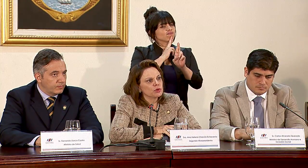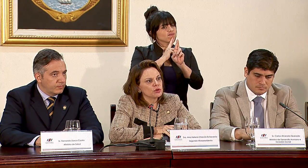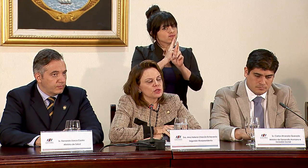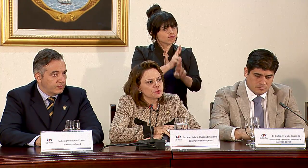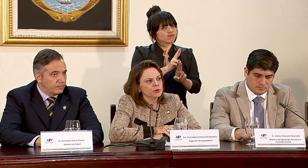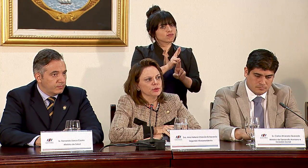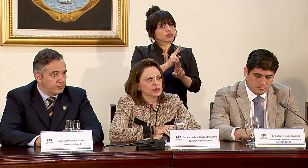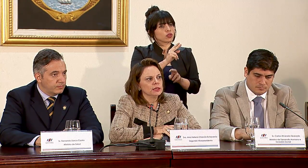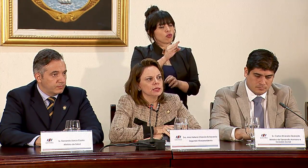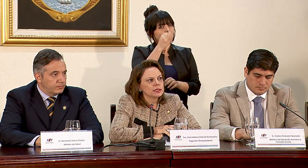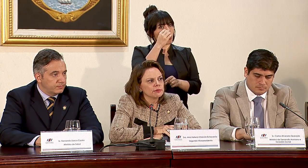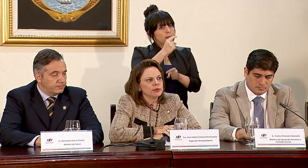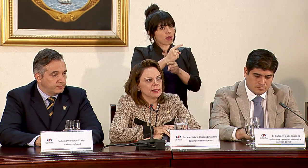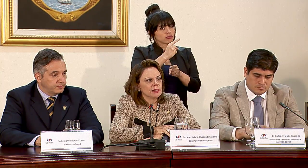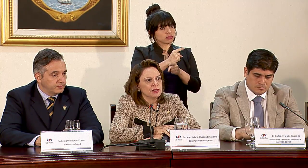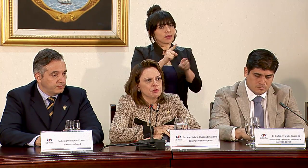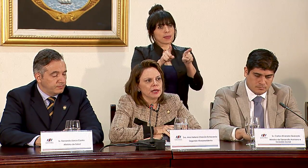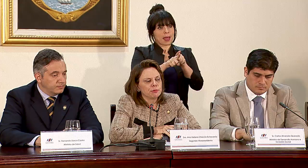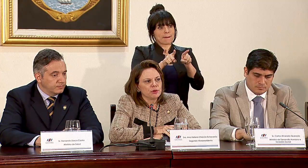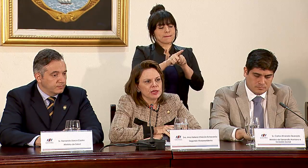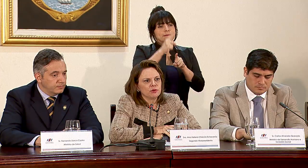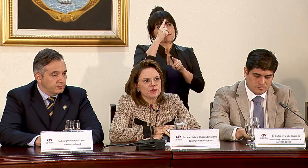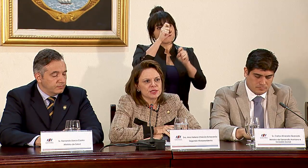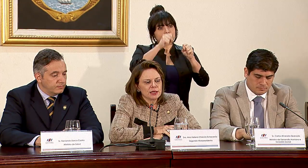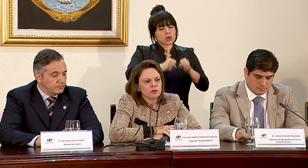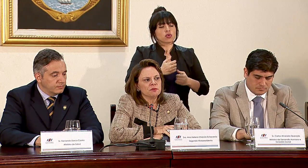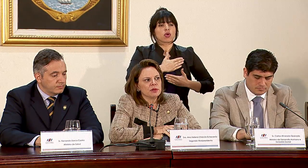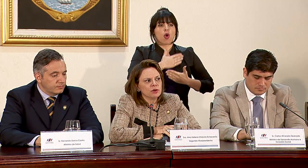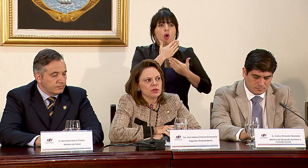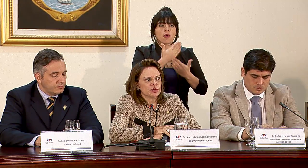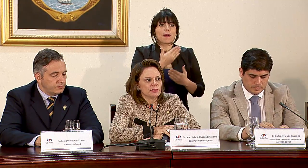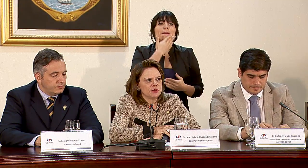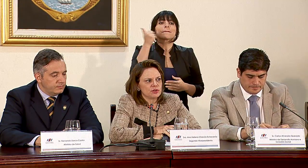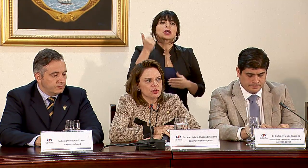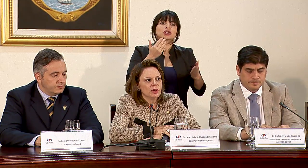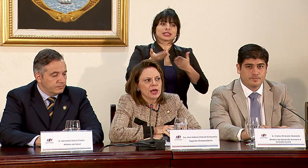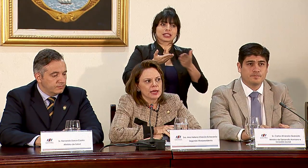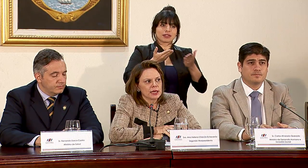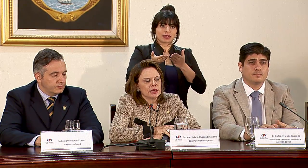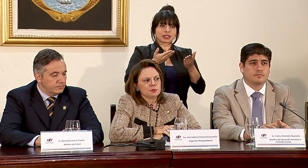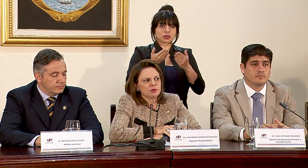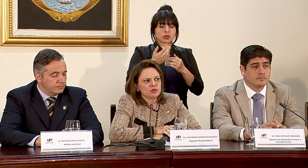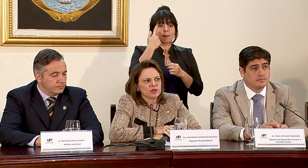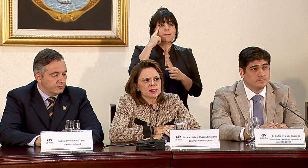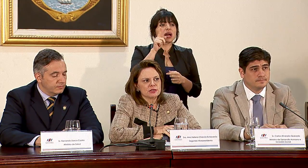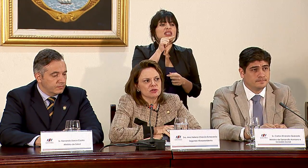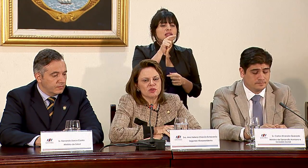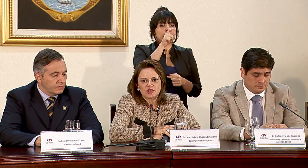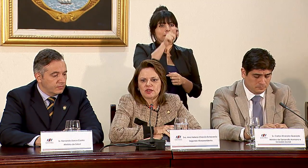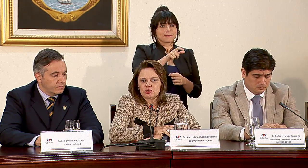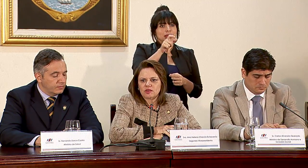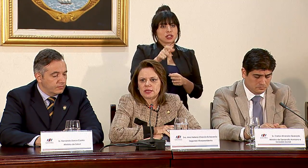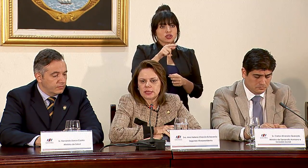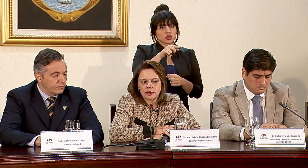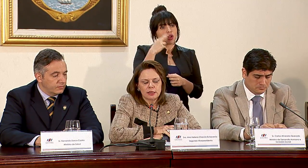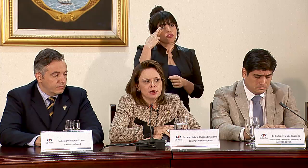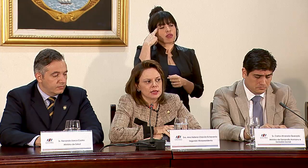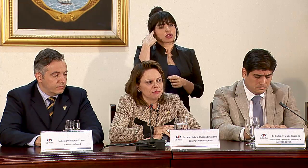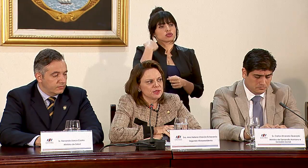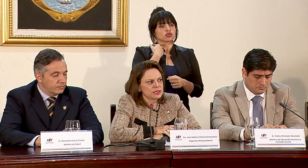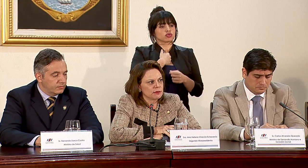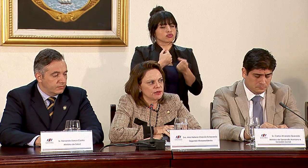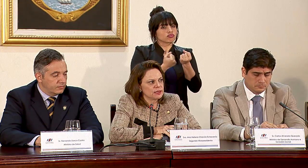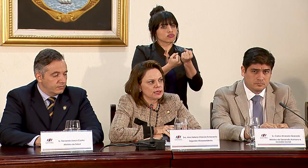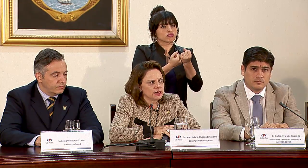como corresponde también para poder ofrecer un mejor servicio a aquellas personas que son nuestra razón de ser,